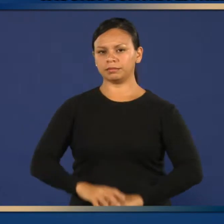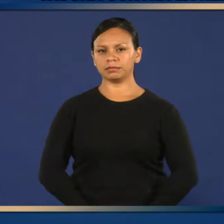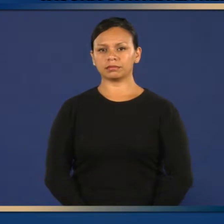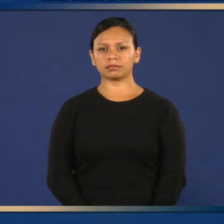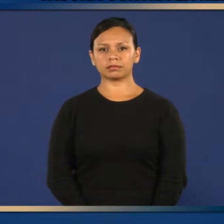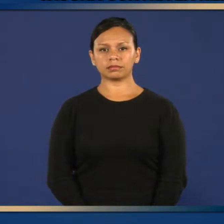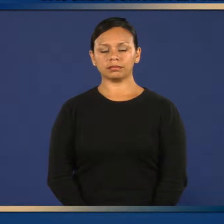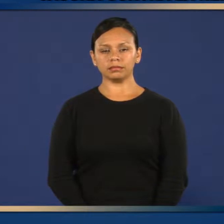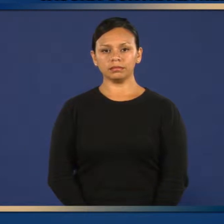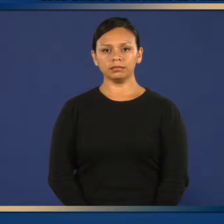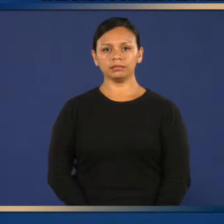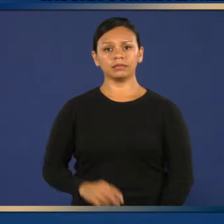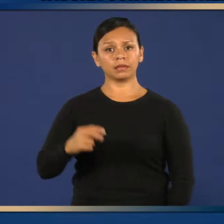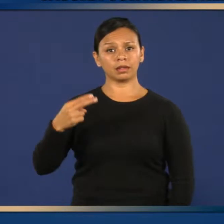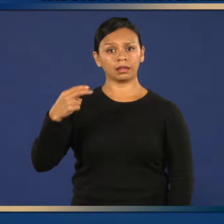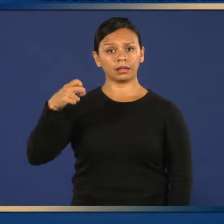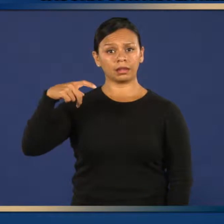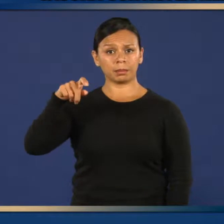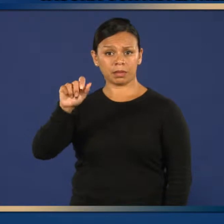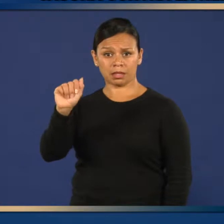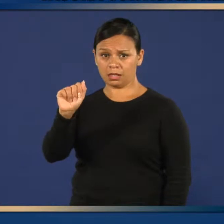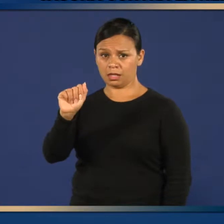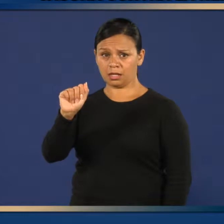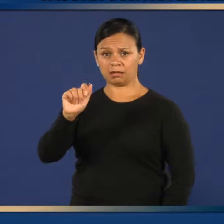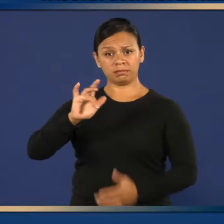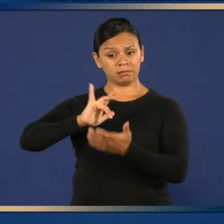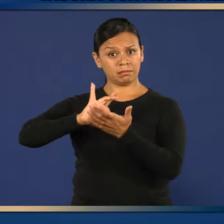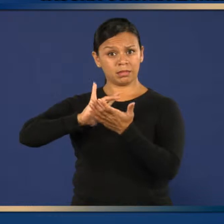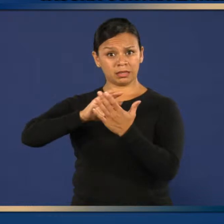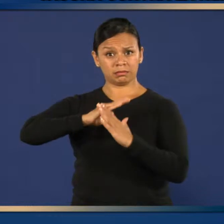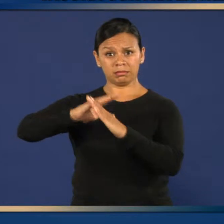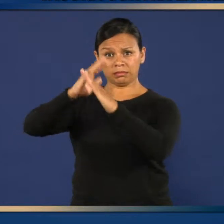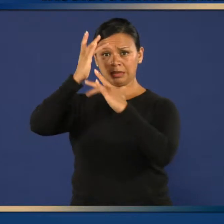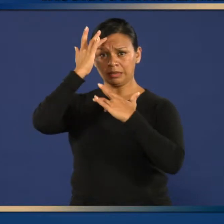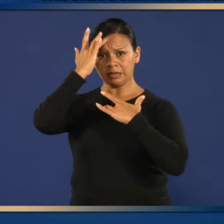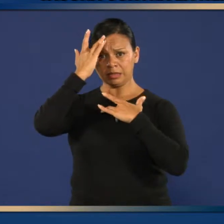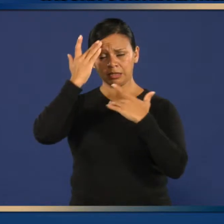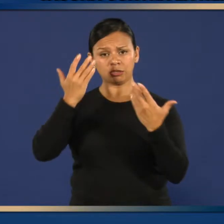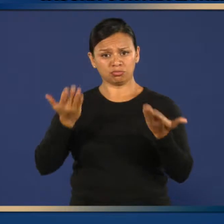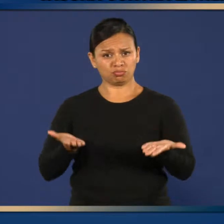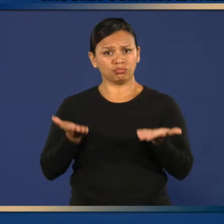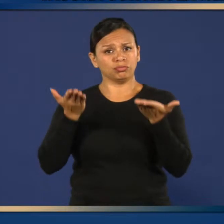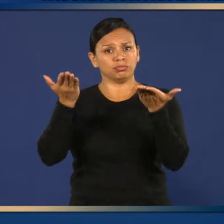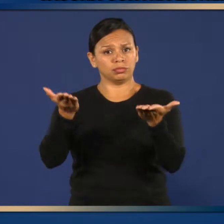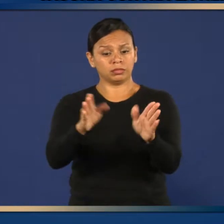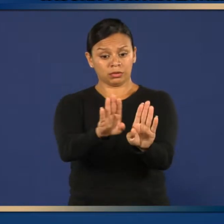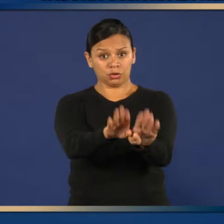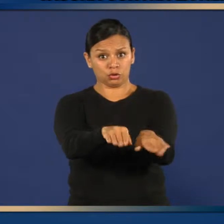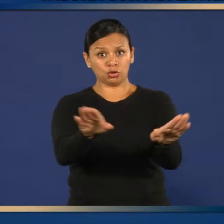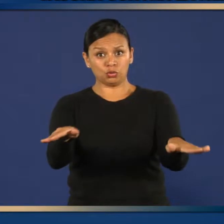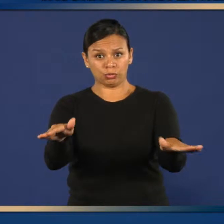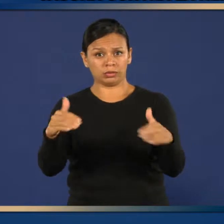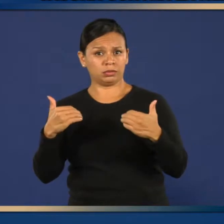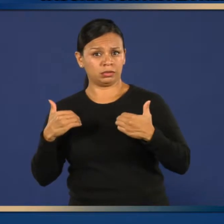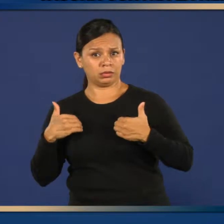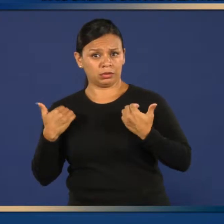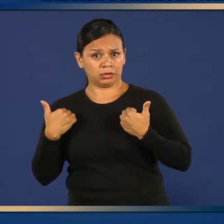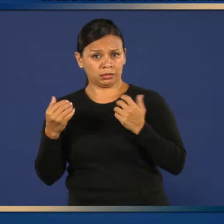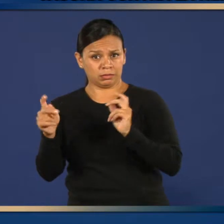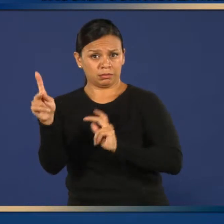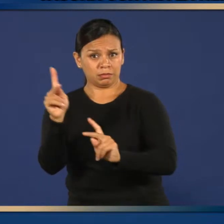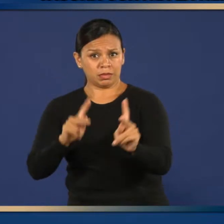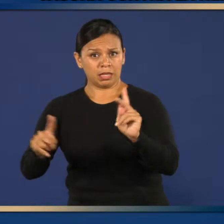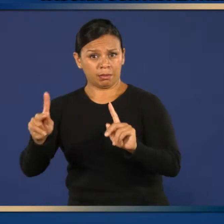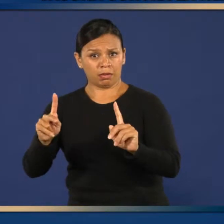la vacuna contra la hepatitis se podría recomendar para niños o adolescentes en